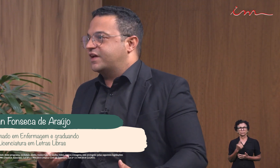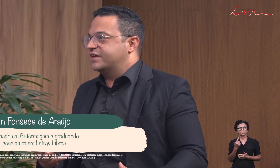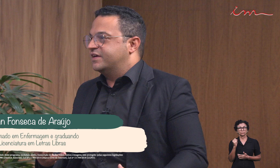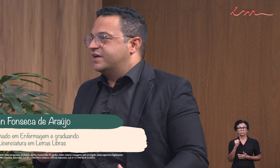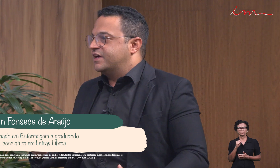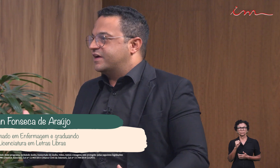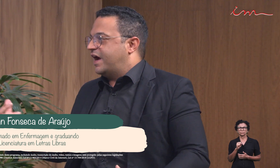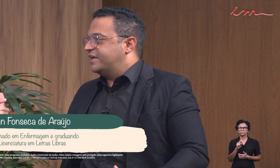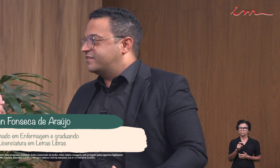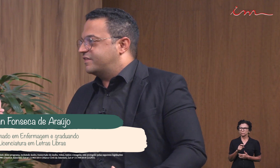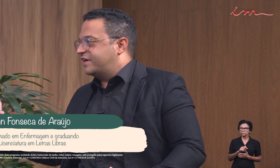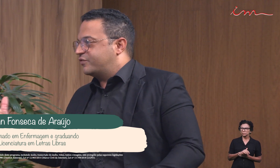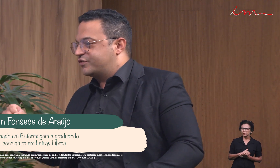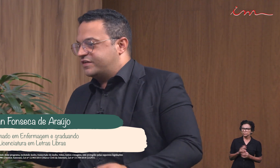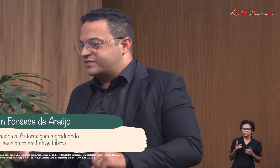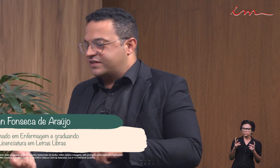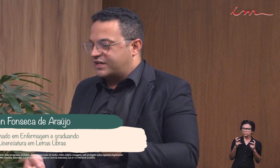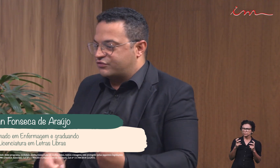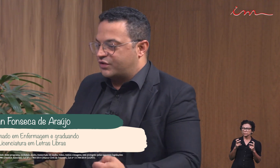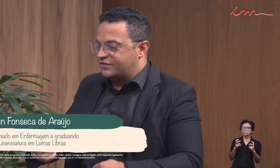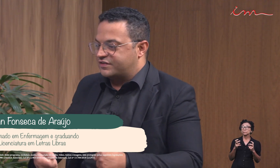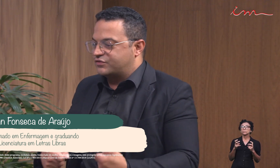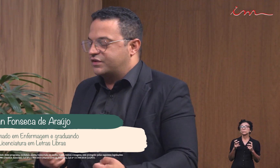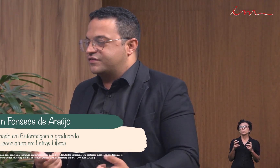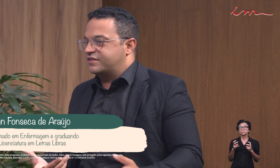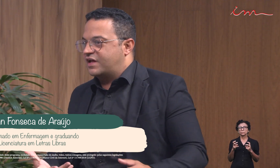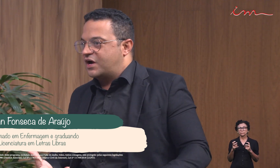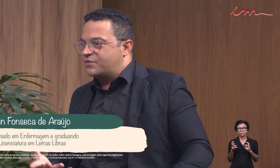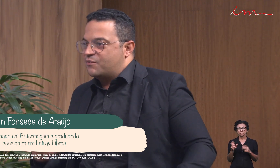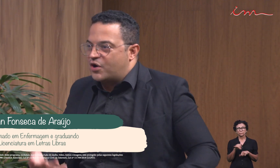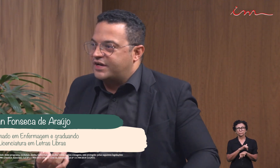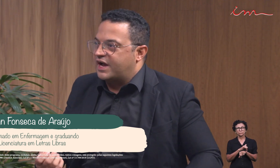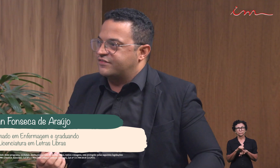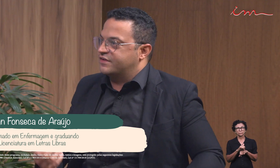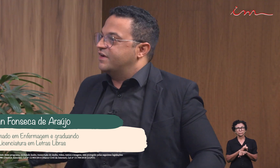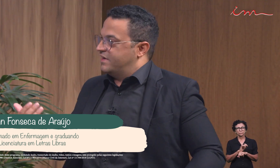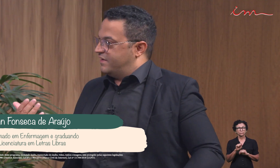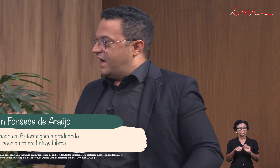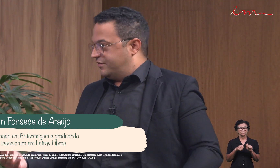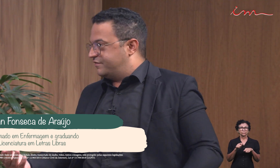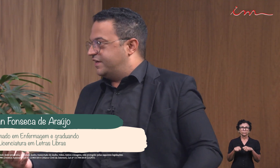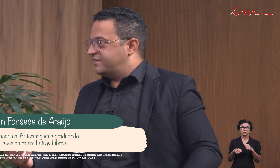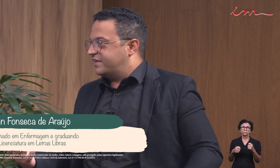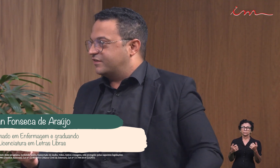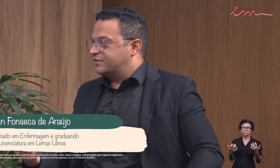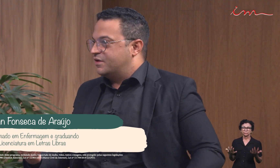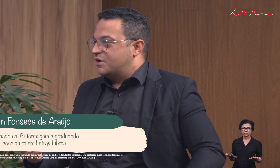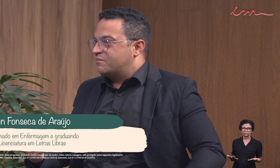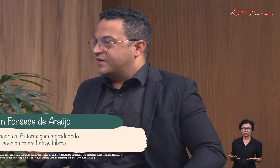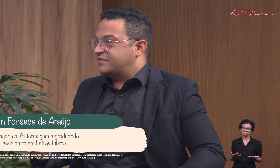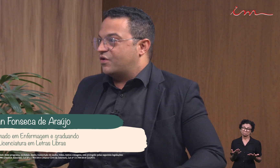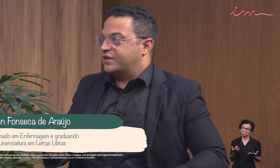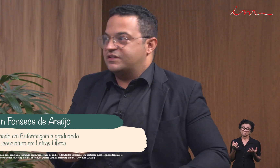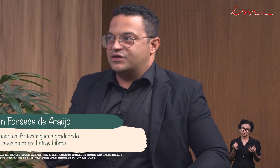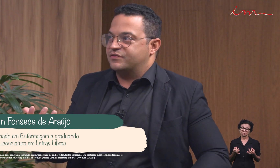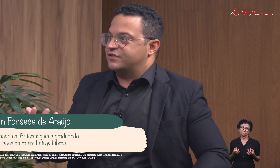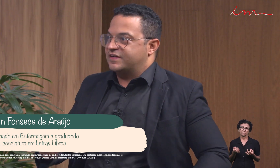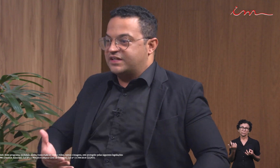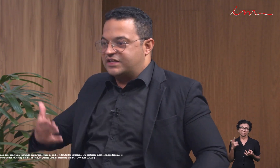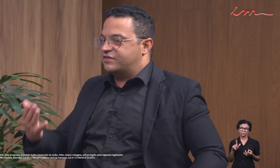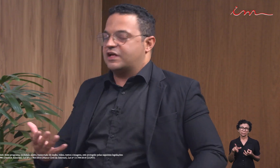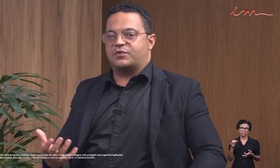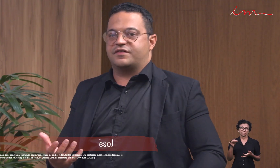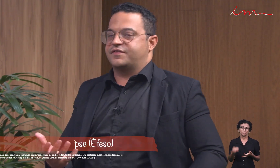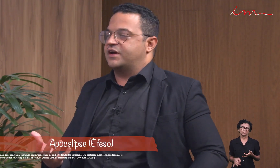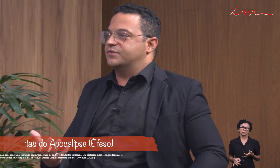você não consegue. É. Aí você vai usando estratégia, trocando sinal, aí uma hora encaixa. Às vezes vai dar certo, mas tem hora que não, você